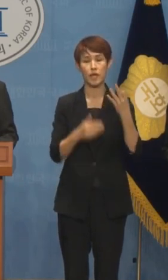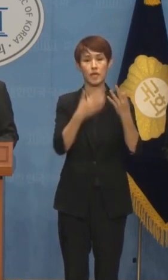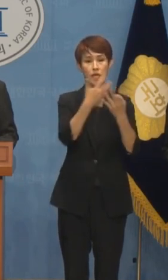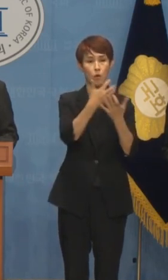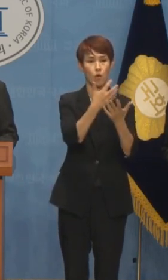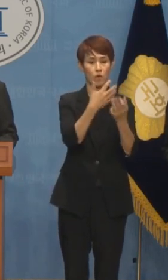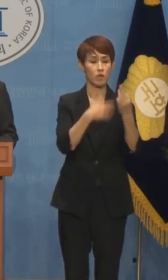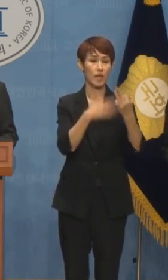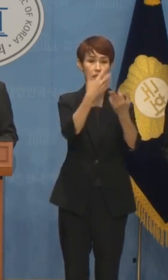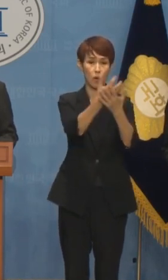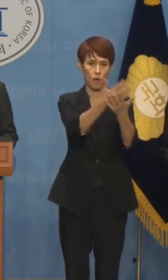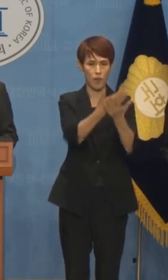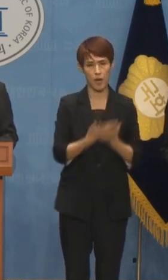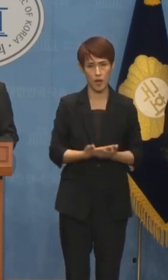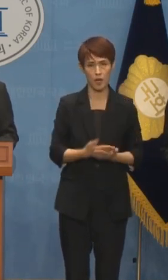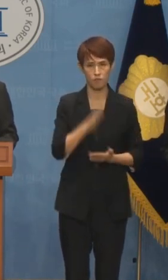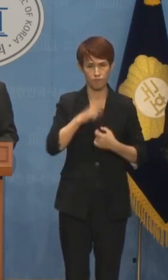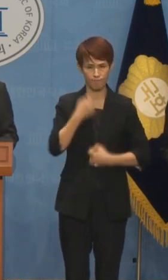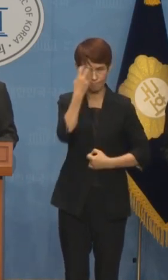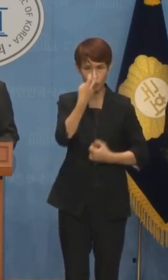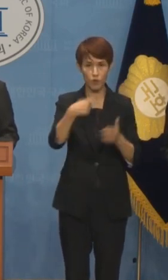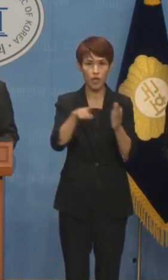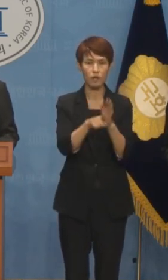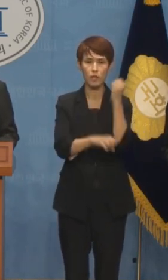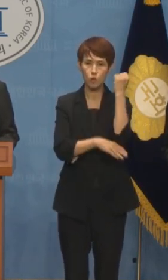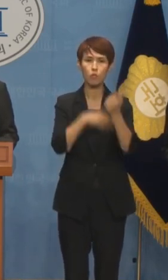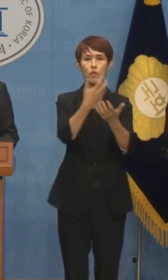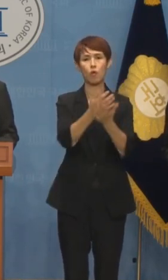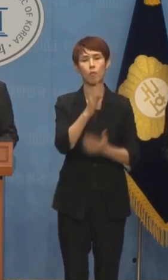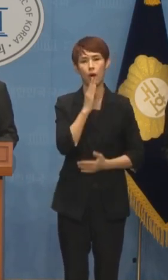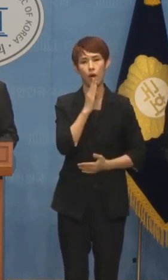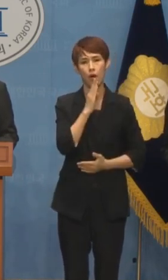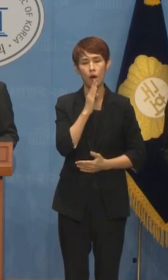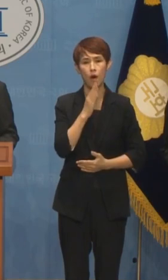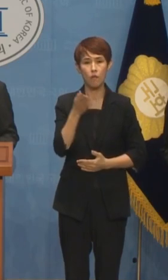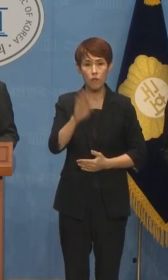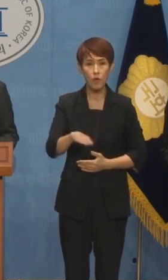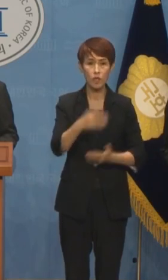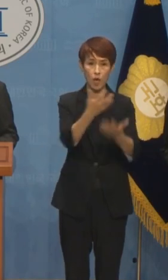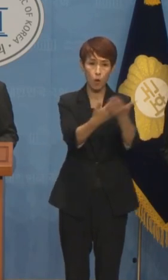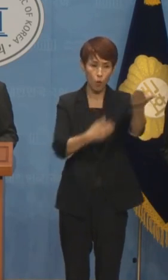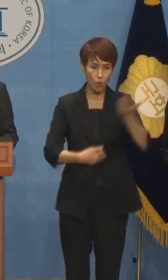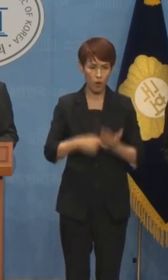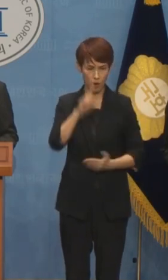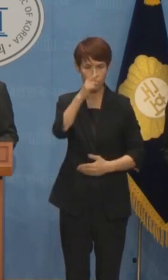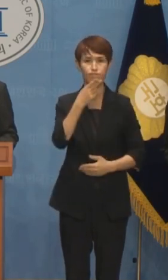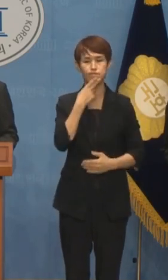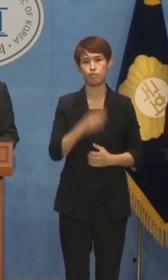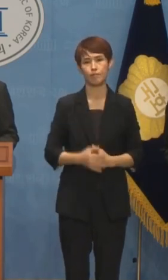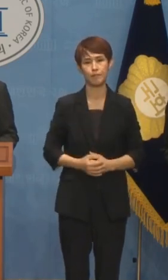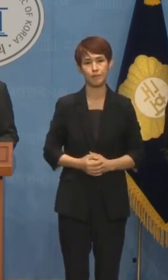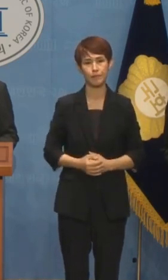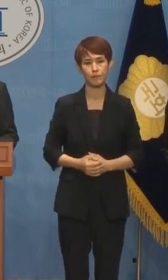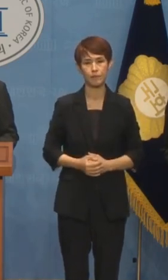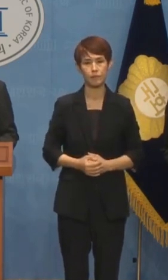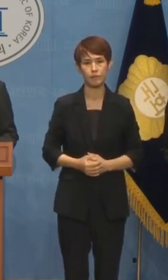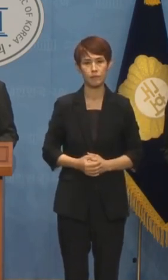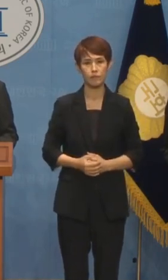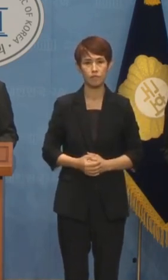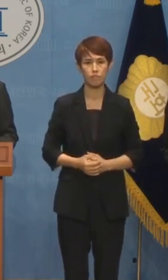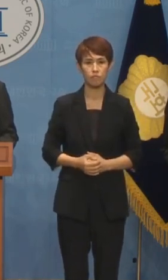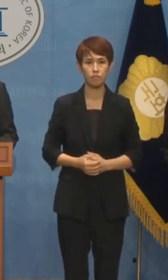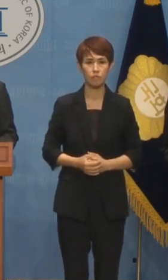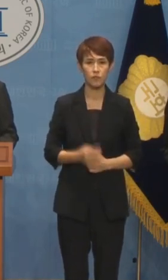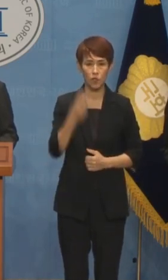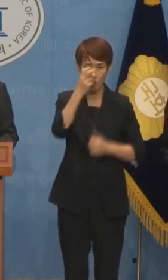합니다. 진실규명을 위한 기초자료인데 아직 단 한 건도 제출되지 않았습니다. 따로 생산할 필요